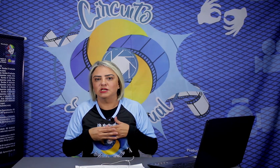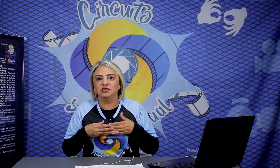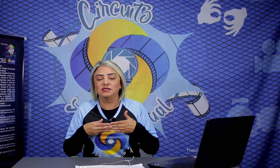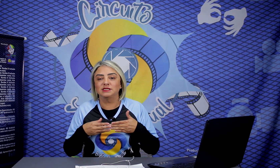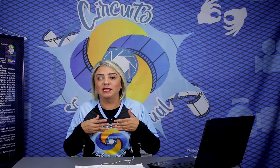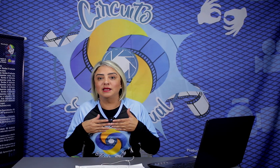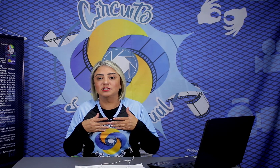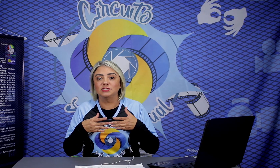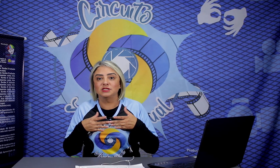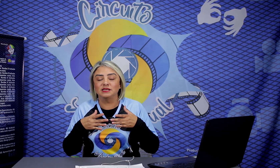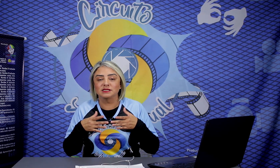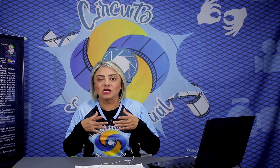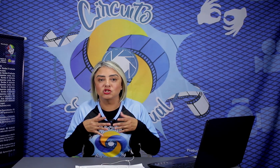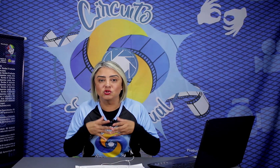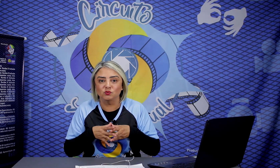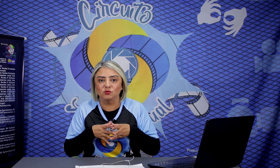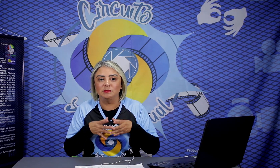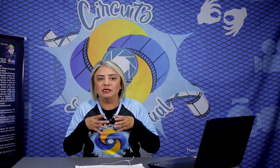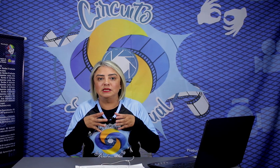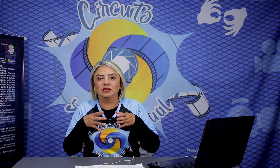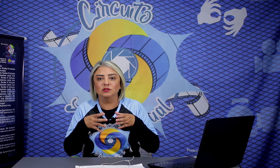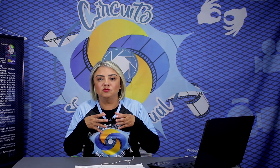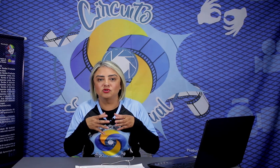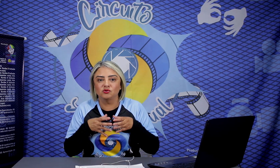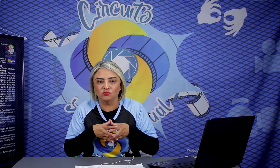gente tem que estar junto, militando junto,